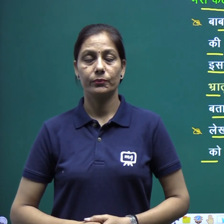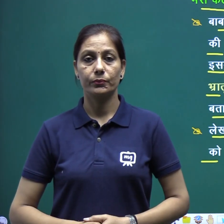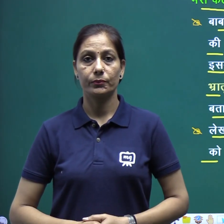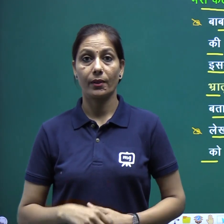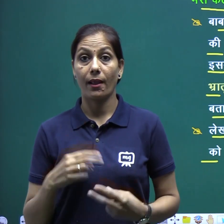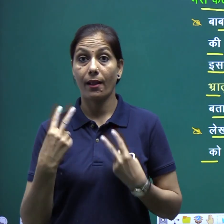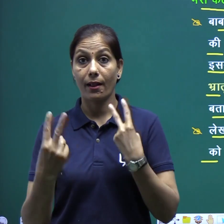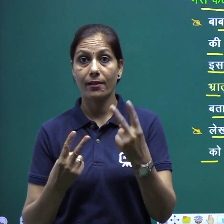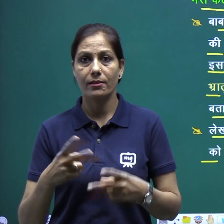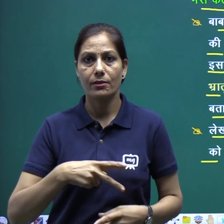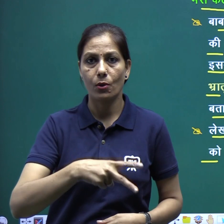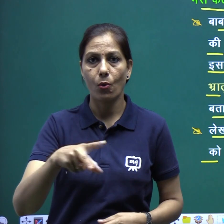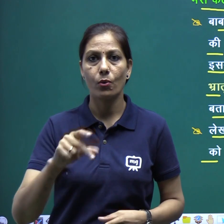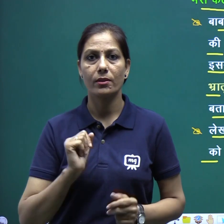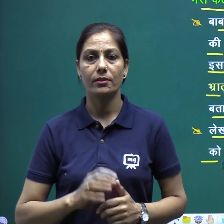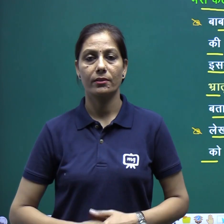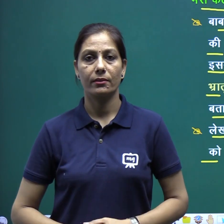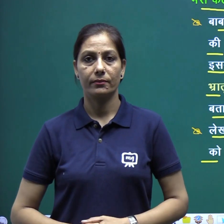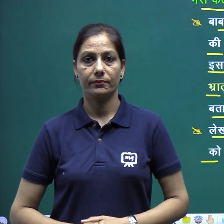गतिशील होना चाहिए,